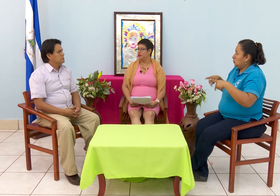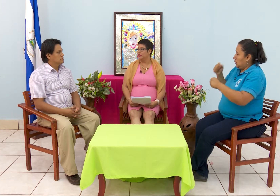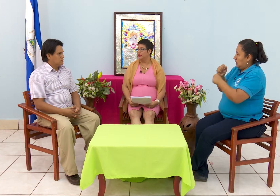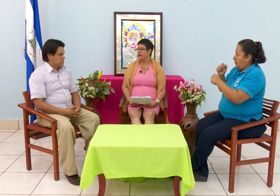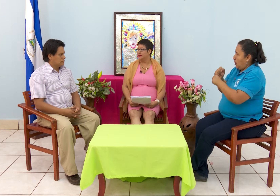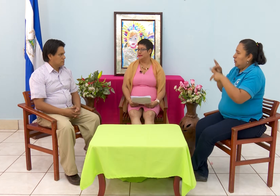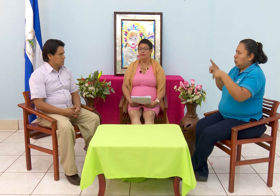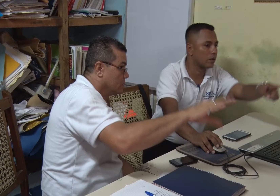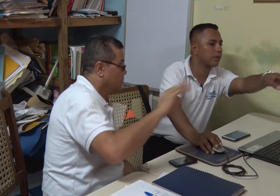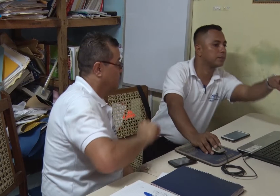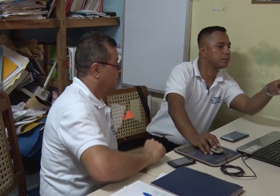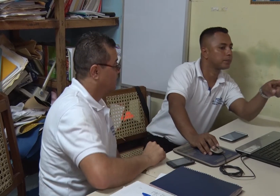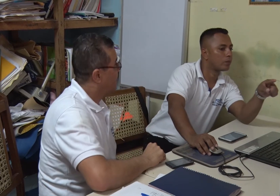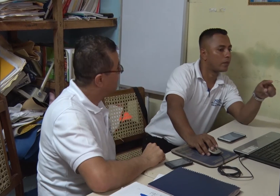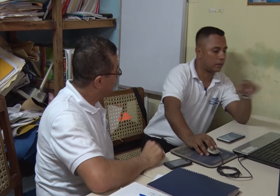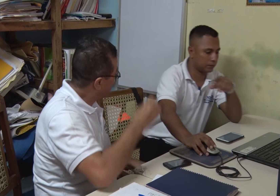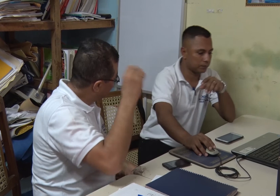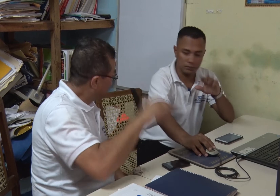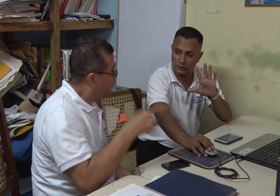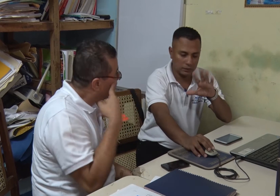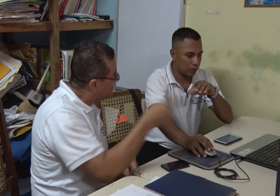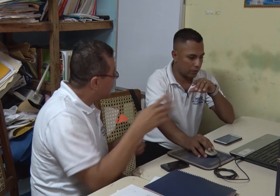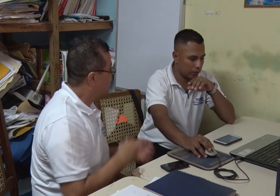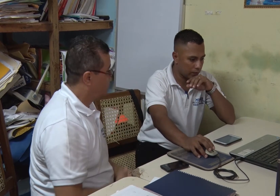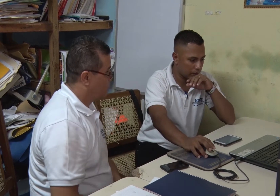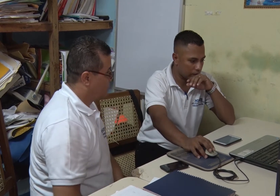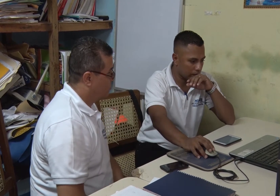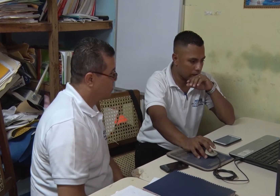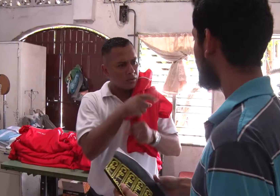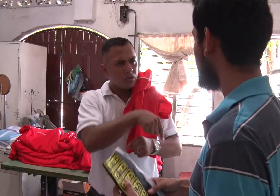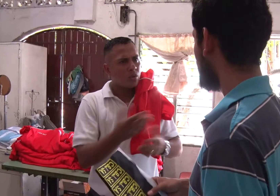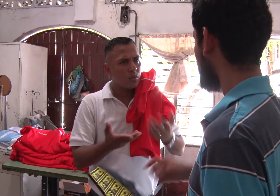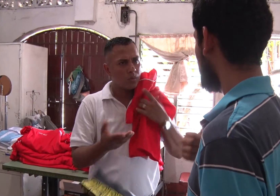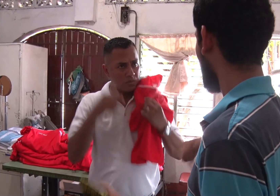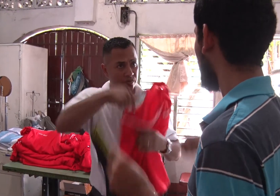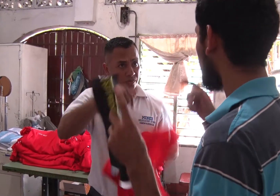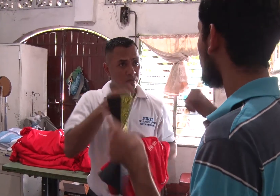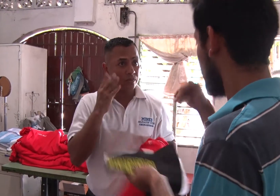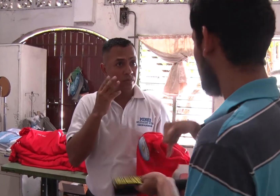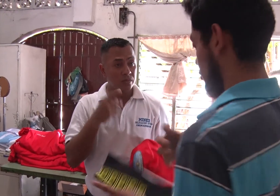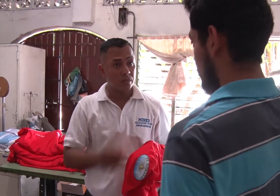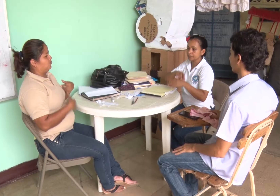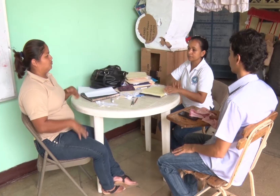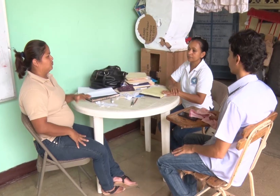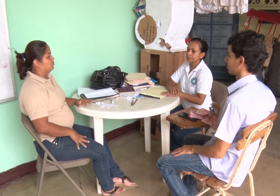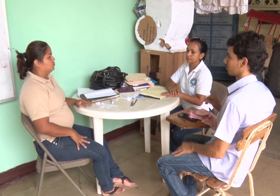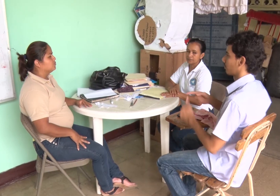con discapacidad para que las empresas, ya sean estatales y privadas, ¿verdad?, logren, digamos, tener en nómina a